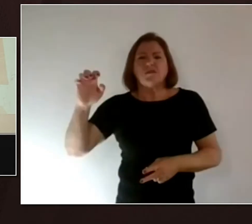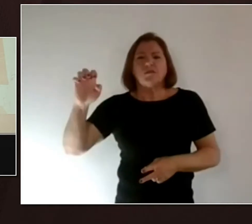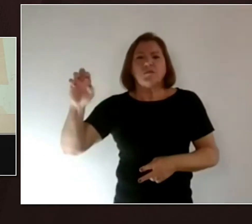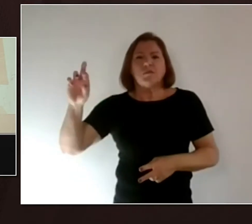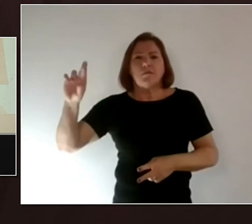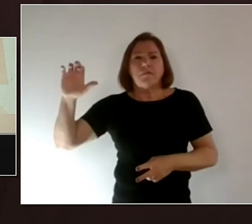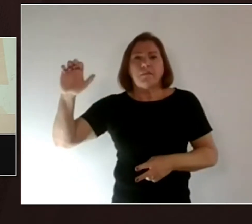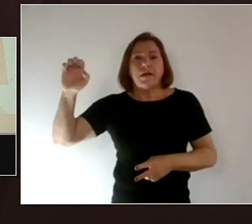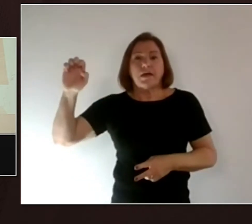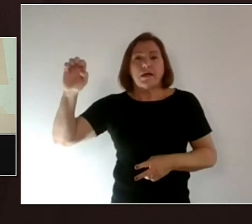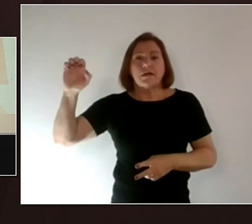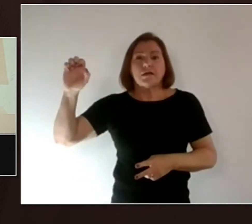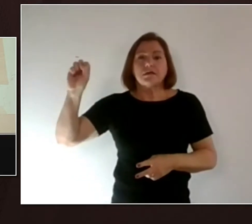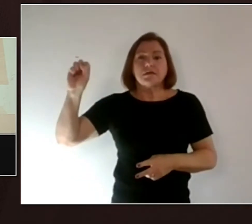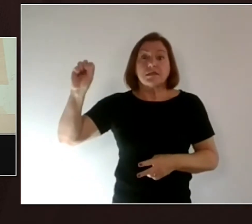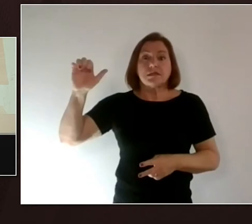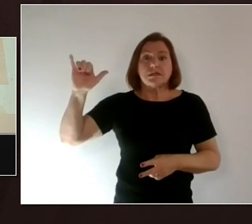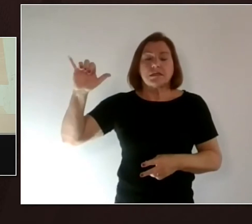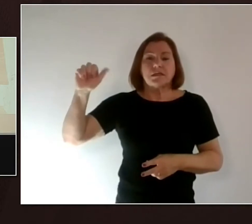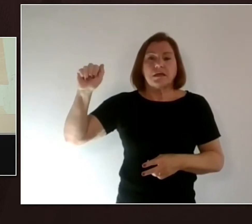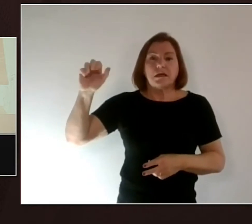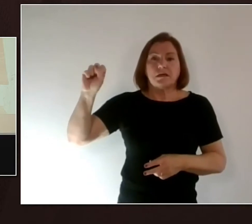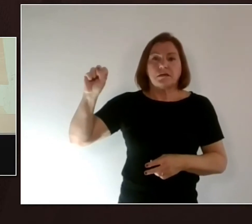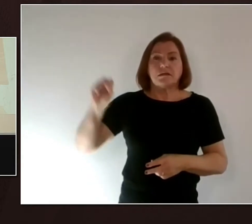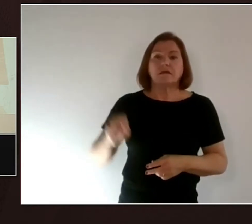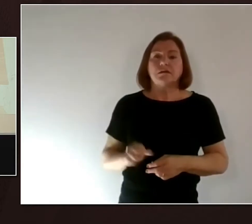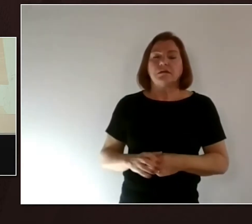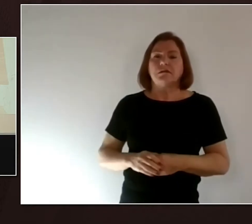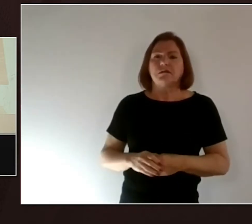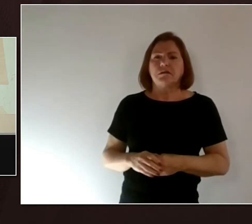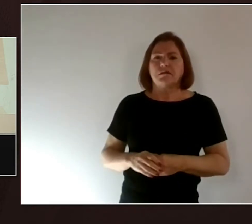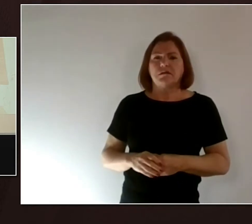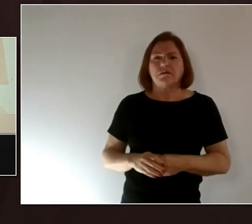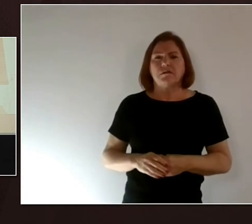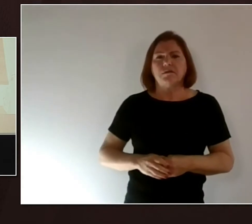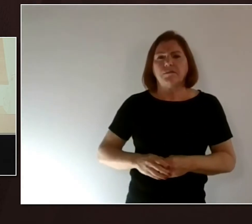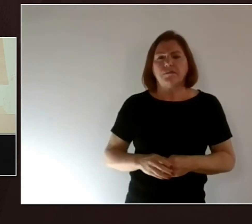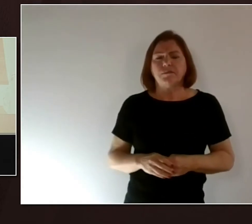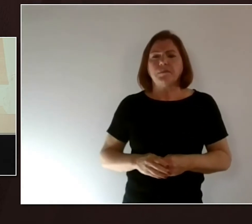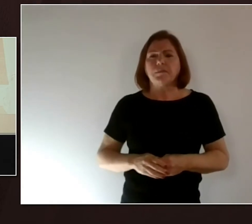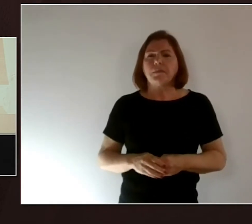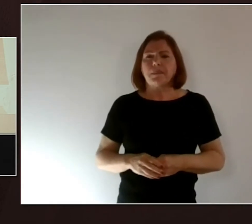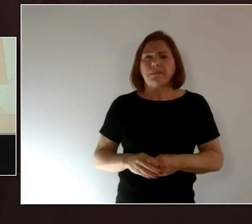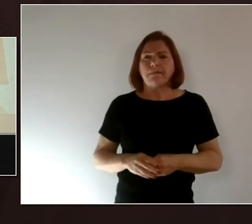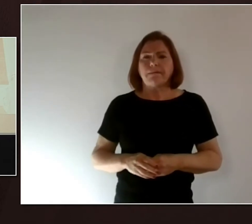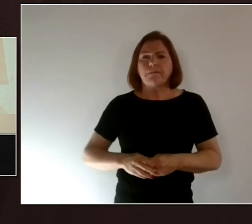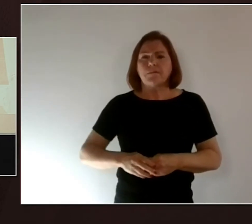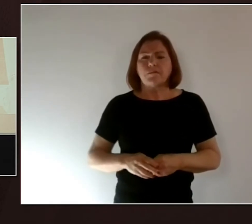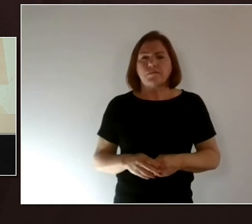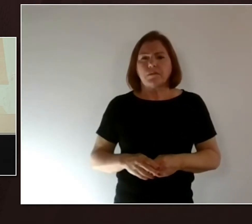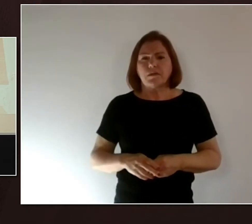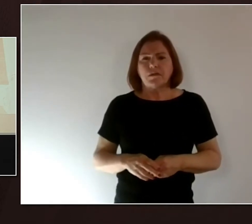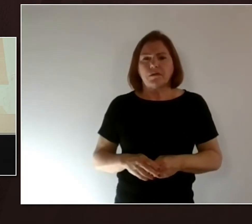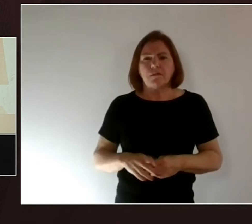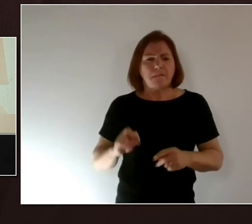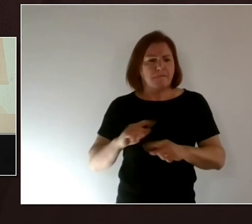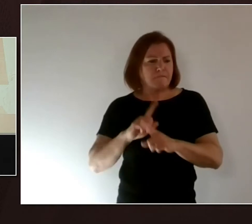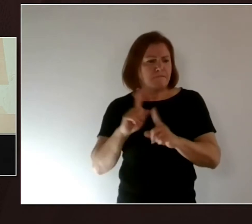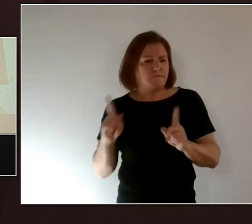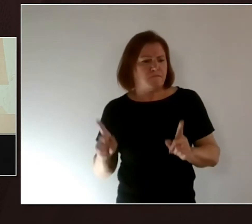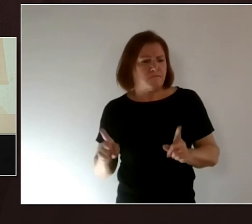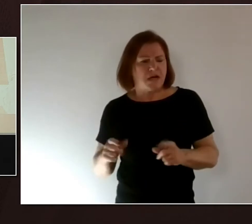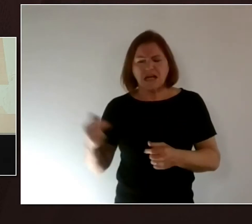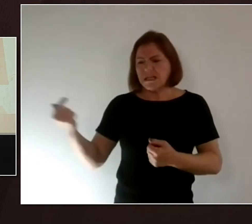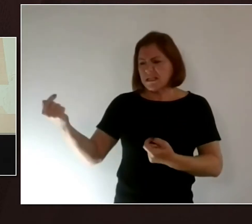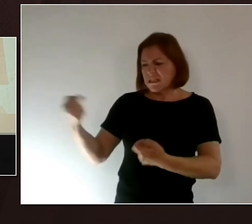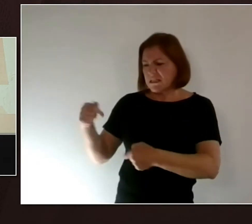sacerdotes pagãos e filósofos não tiveram êxito em convencer Diocleciano a fazer guerra